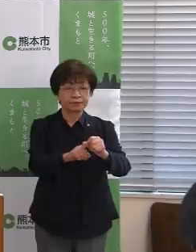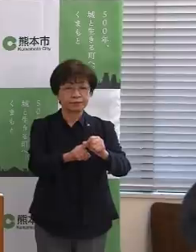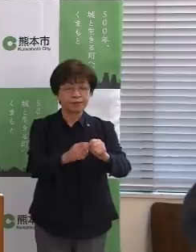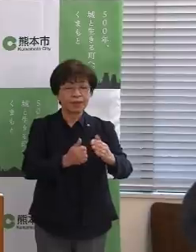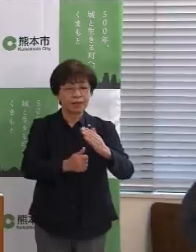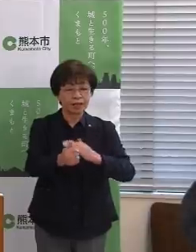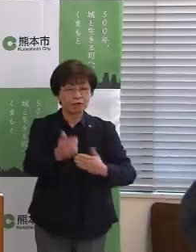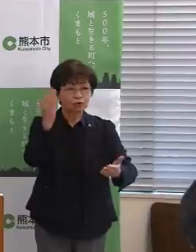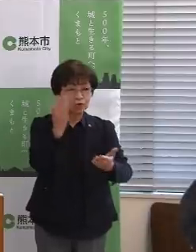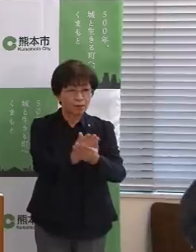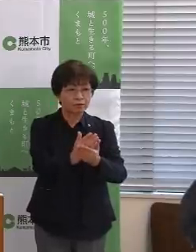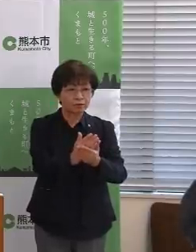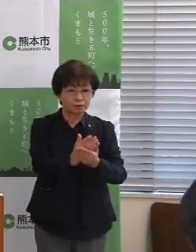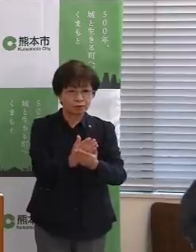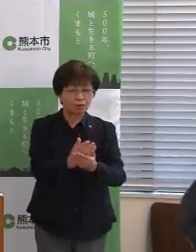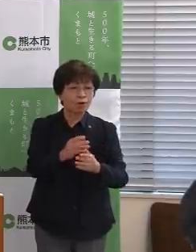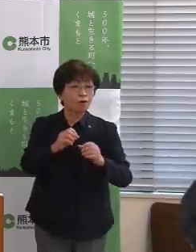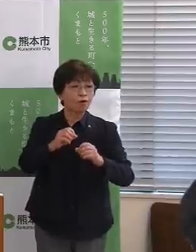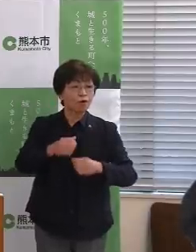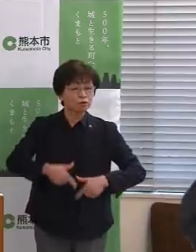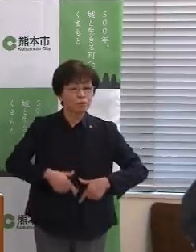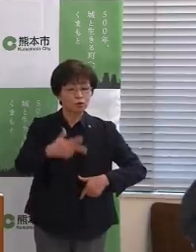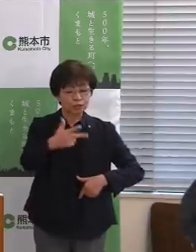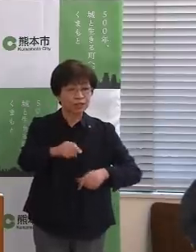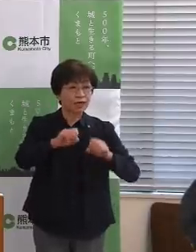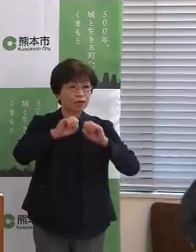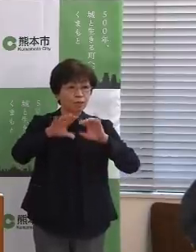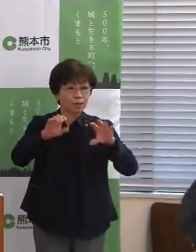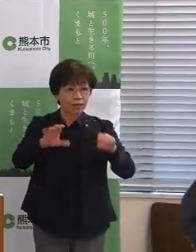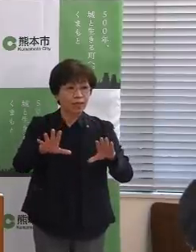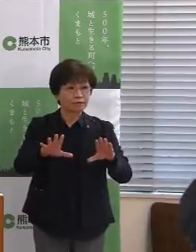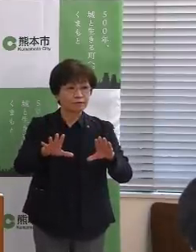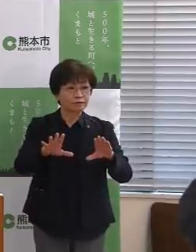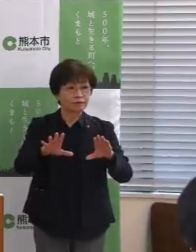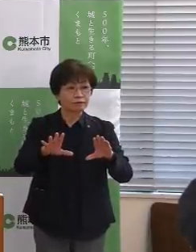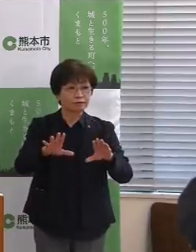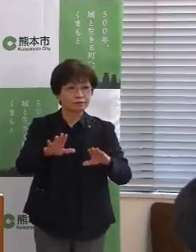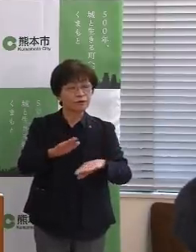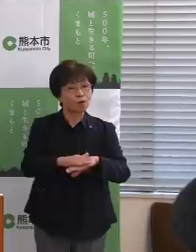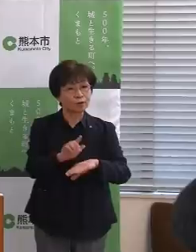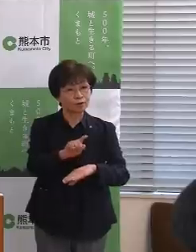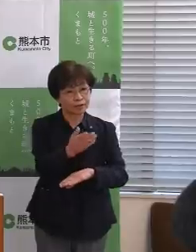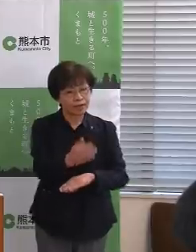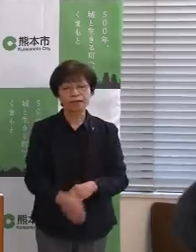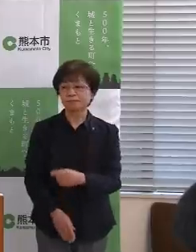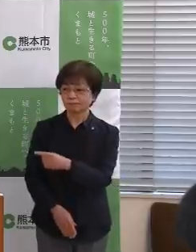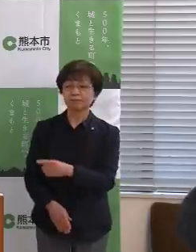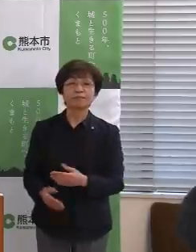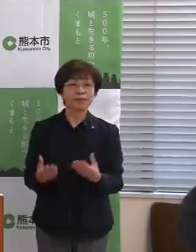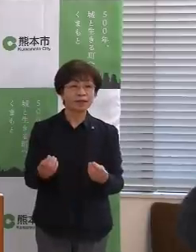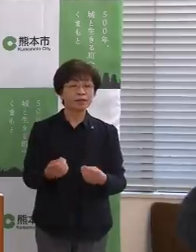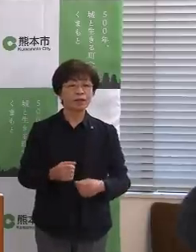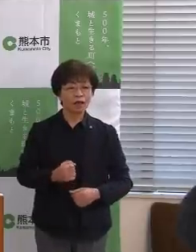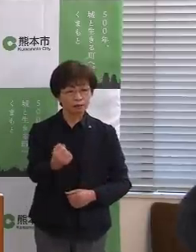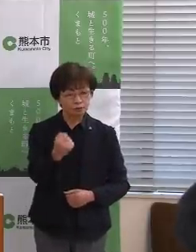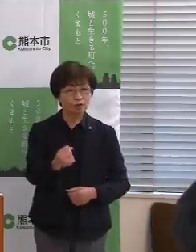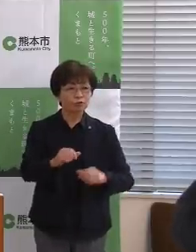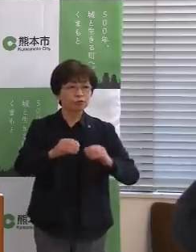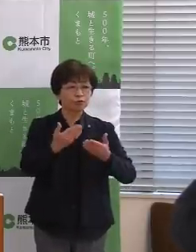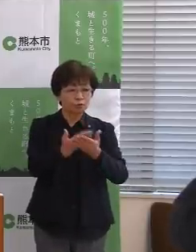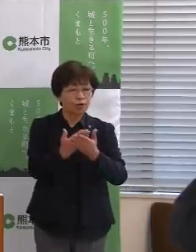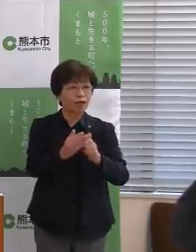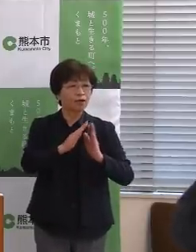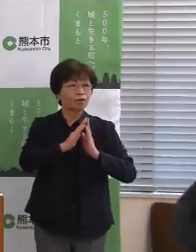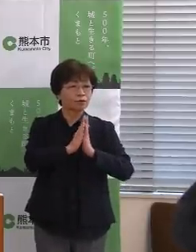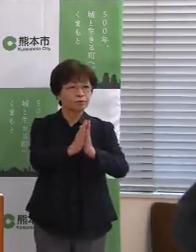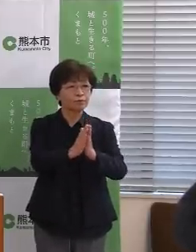関して、この年から呼びかけるのはその要請ということになってくるんですか。 はい、強く要請をさせていただきたいと思います